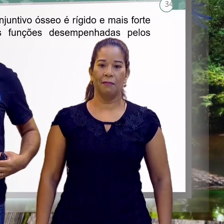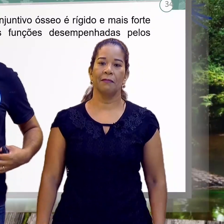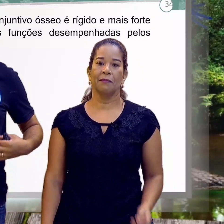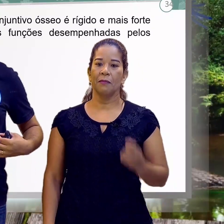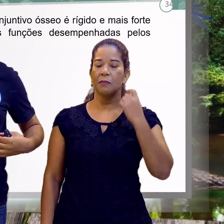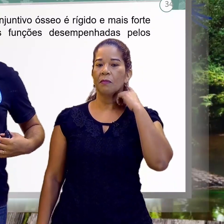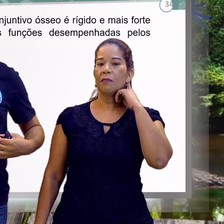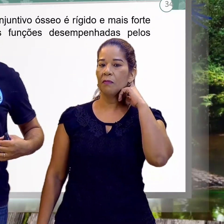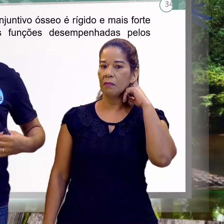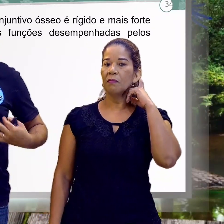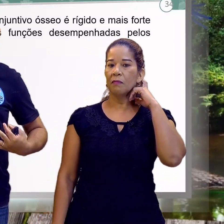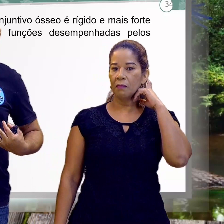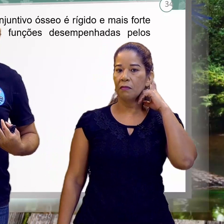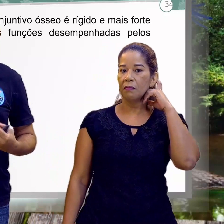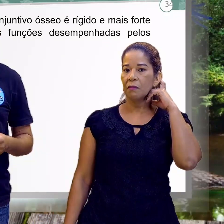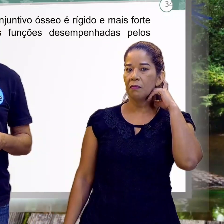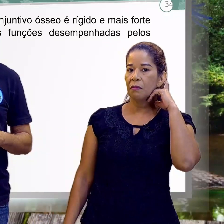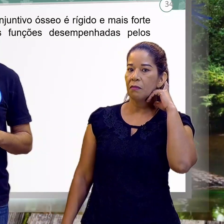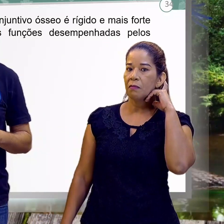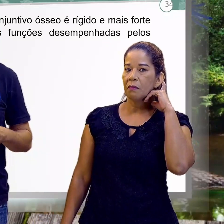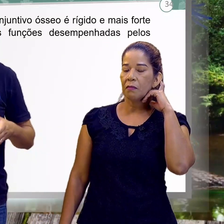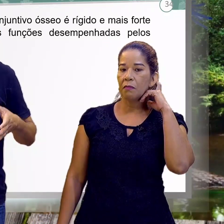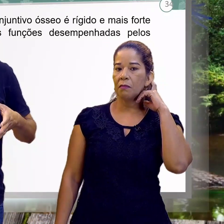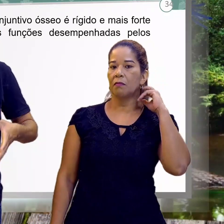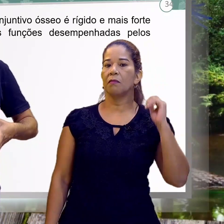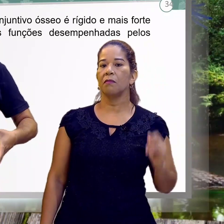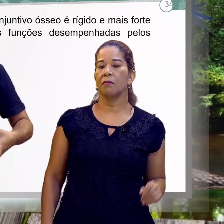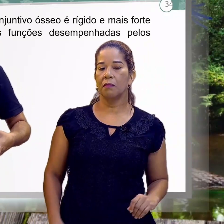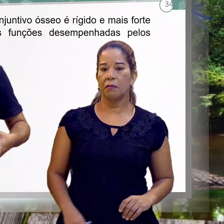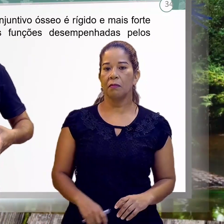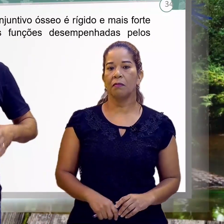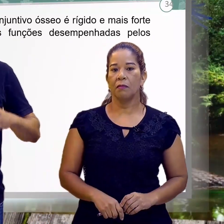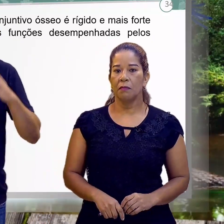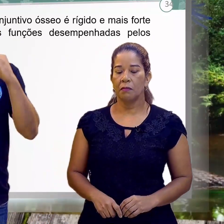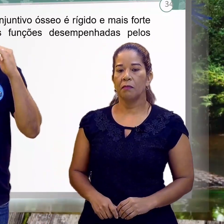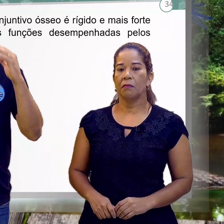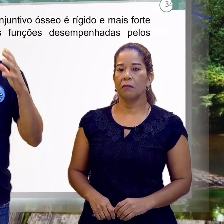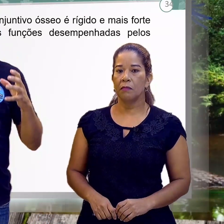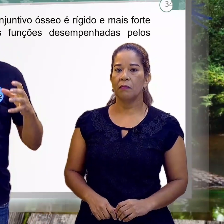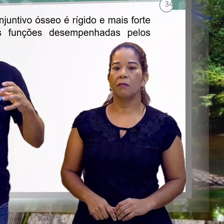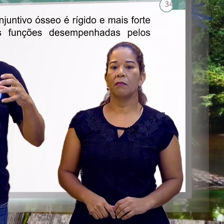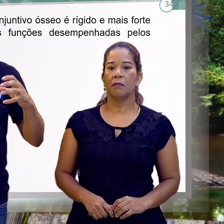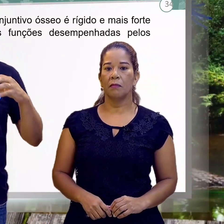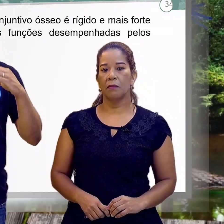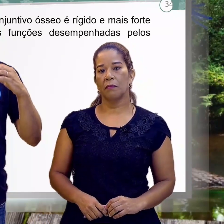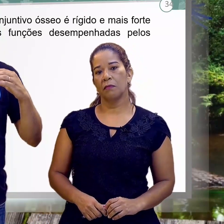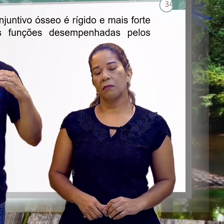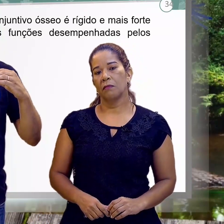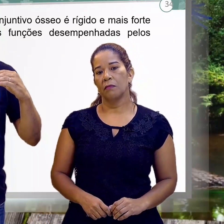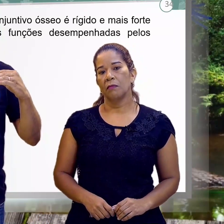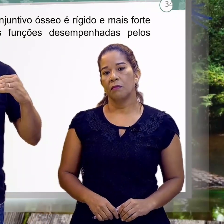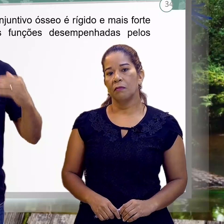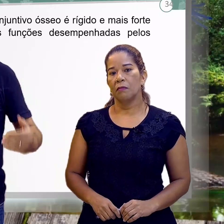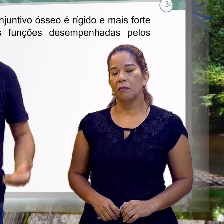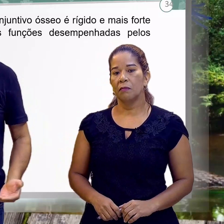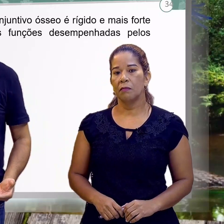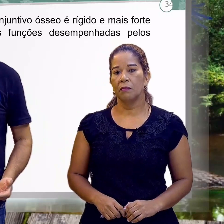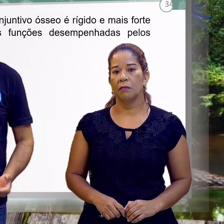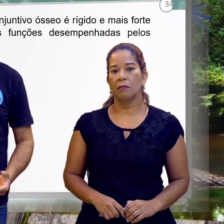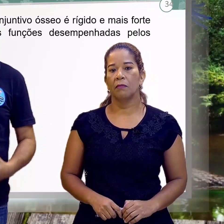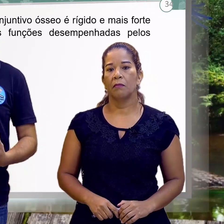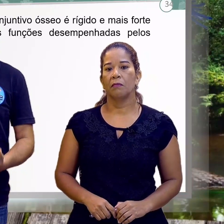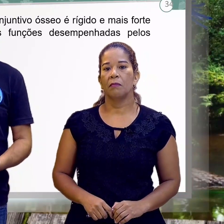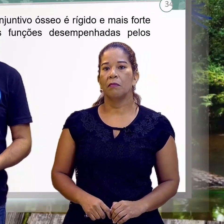nossa parte física, a nossa parte muscular toda inserida, né, em cima, digamos assim, de uma